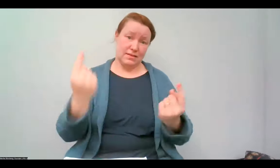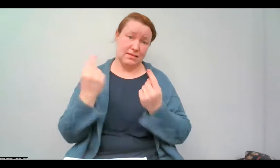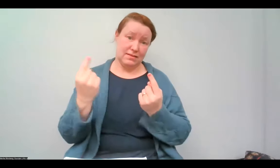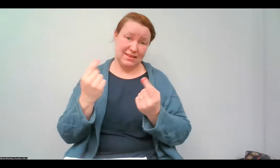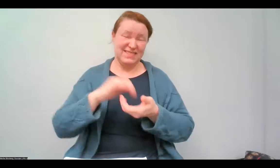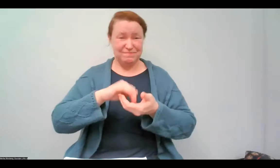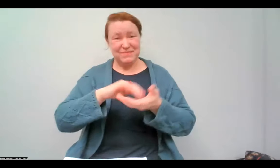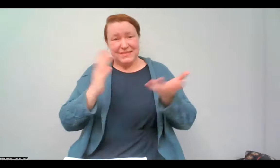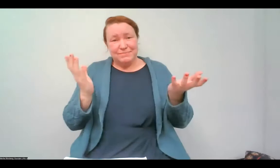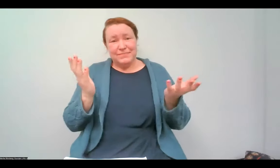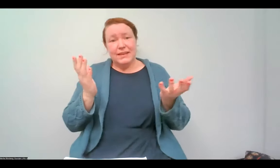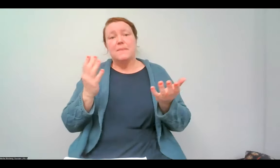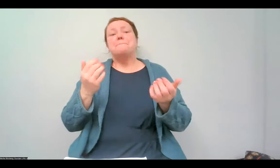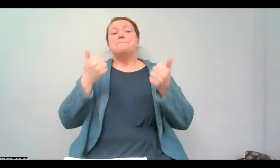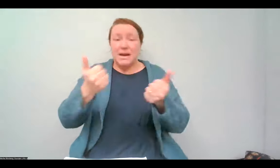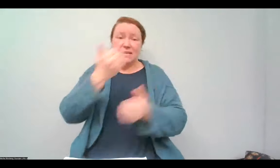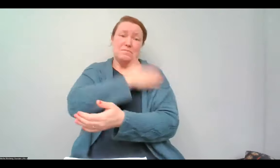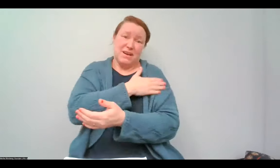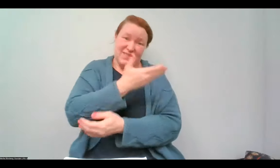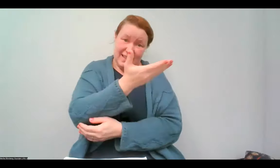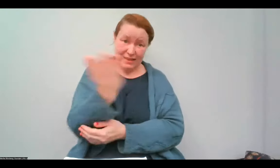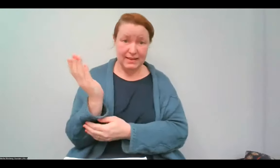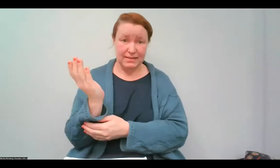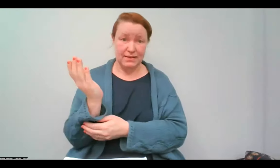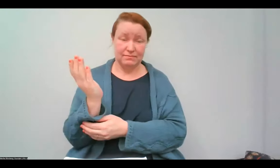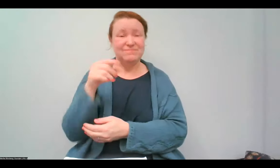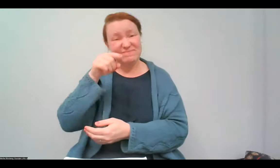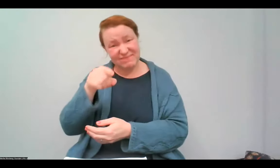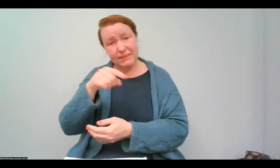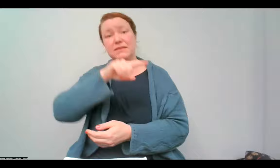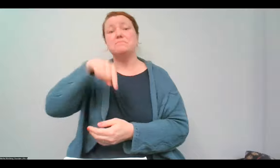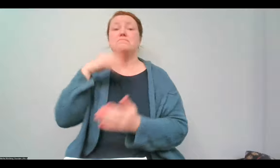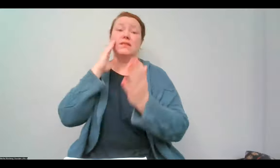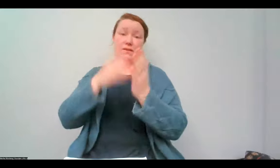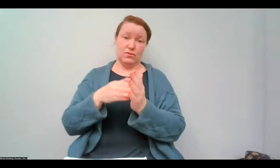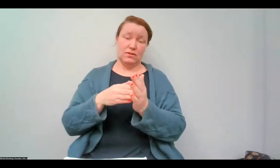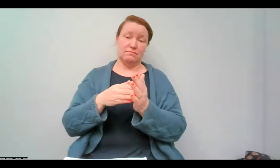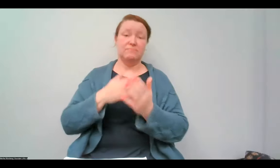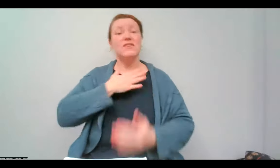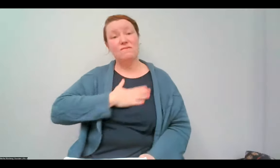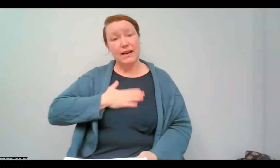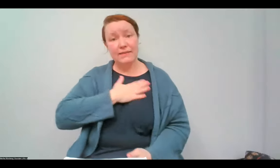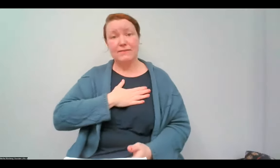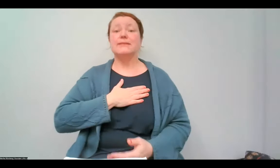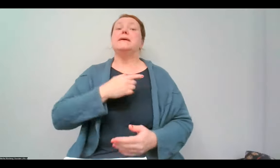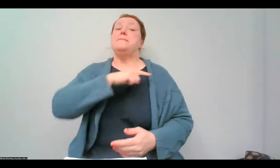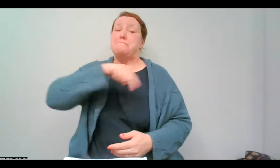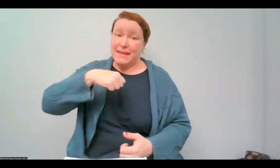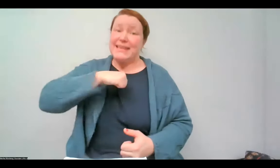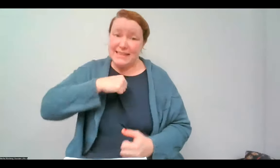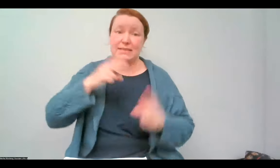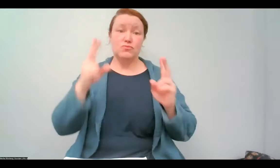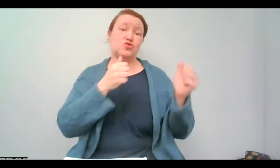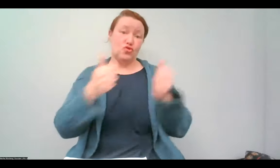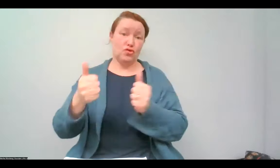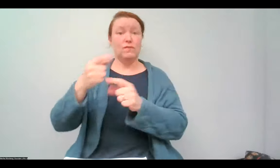ja päätettiin, että kuitenkin on parempi supistaa läpi vuoden näitä aikoja, mutta kuitenkin niin, että palvelu olisi käytössä